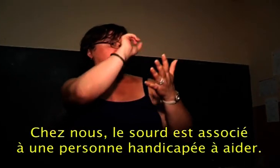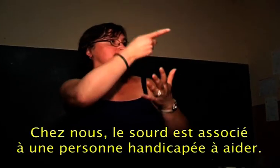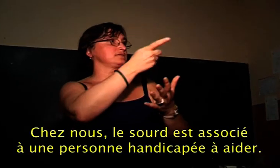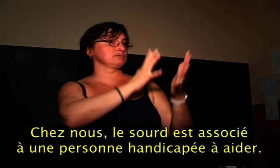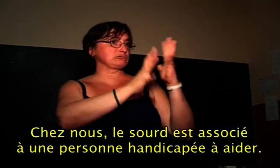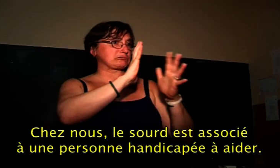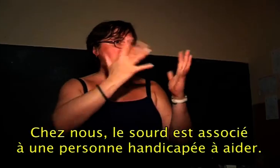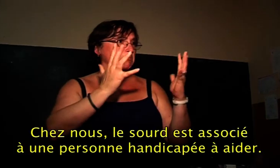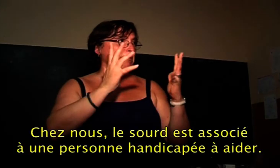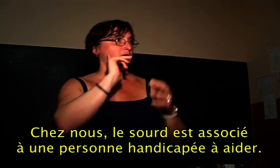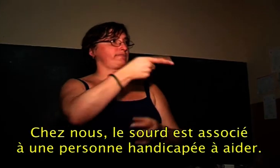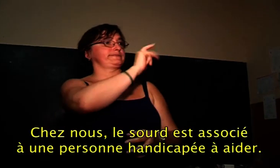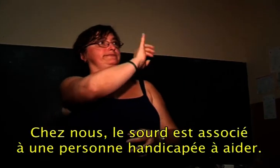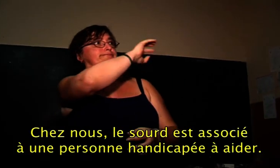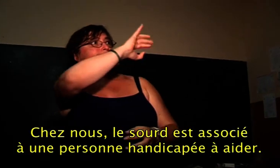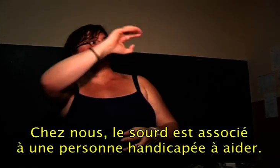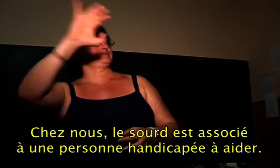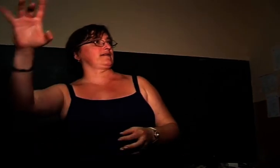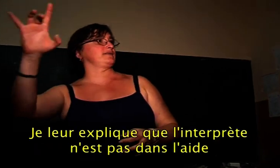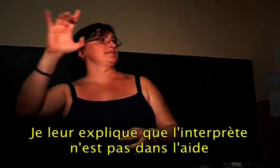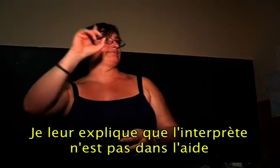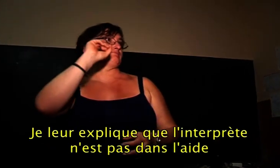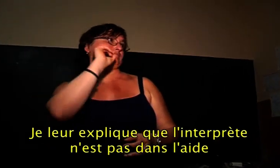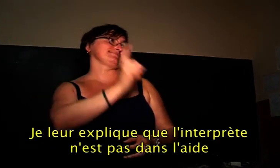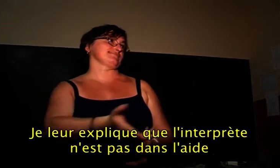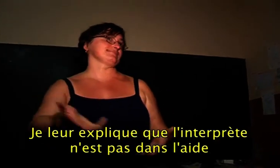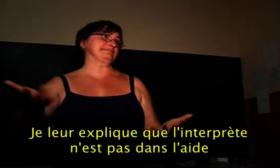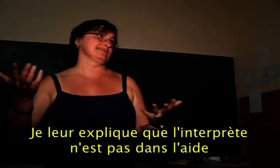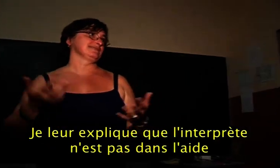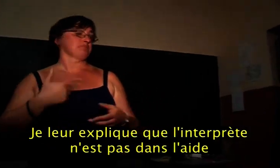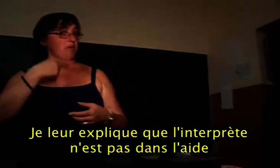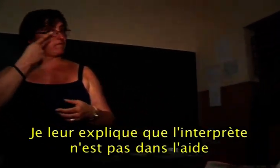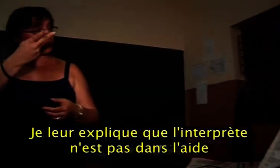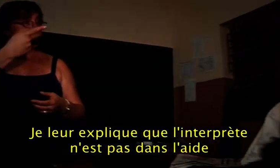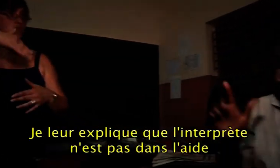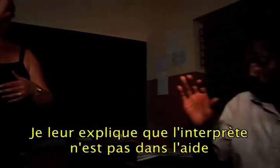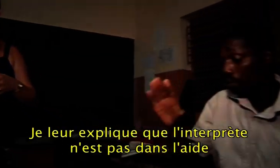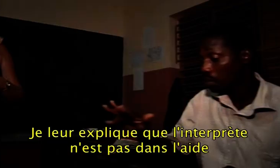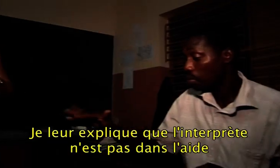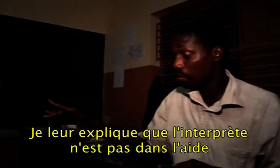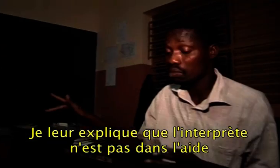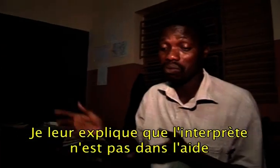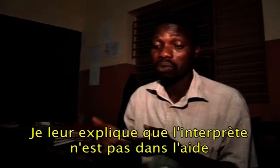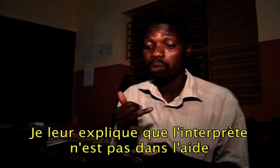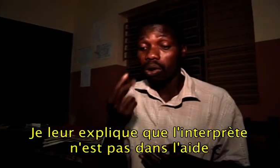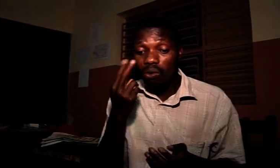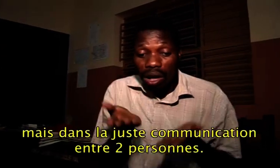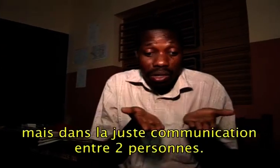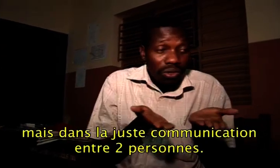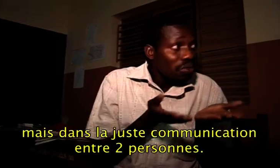le sourd à une personne handicapée qu'il faut aider. Et donc ici, moi, j'essaie de leur expliquer que l'interprète est une professionnelle de la communication, qu'on n'est pas dans